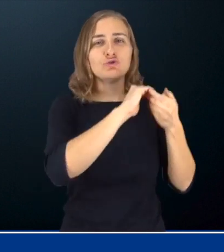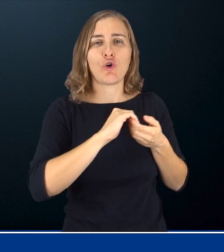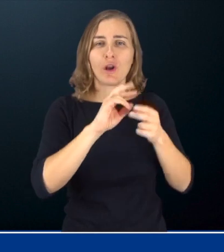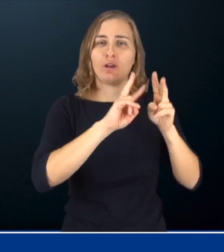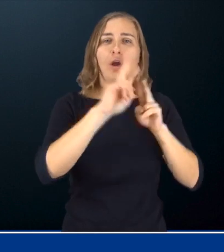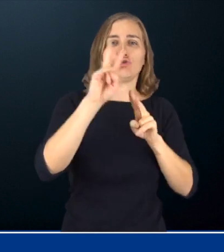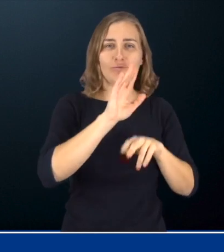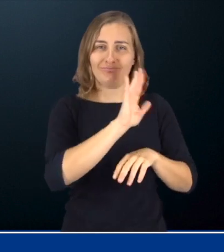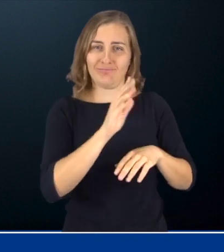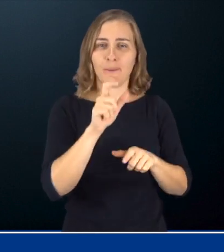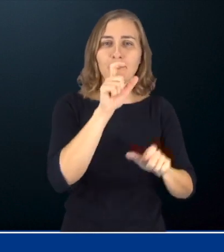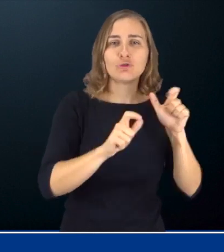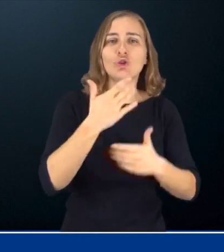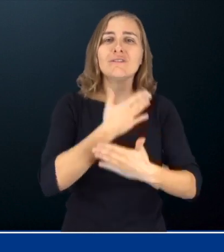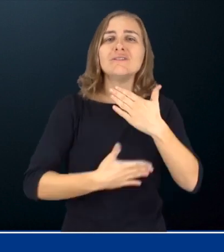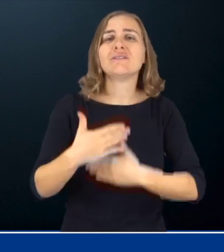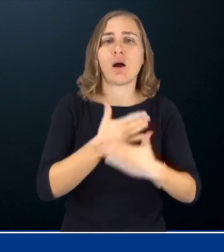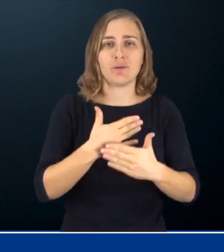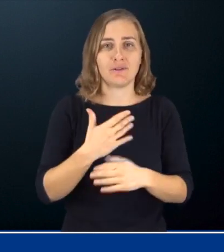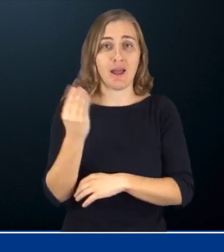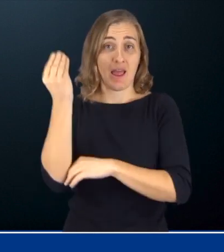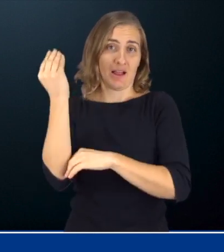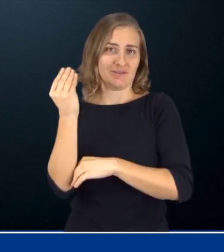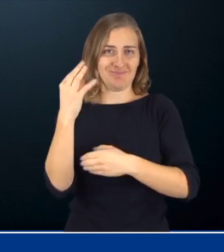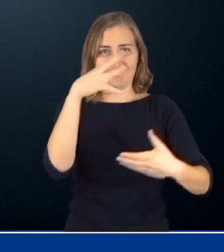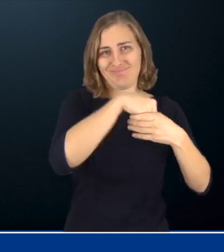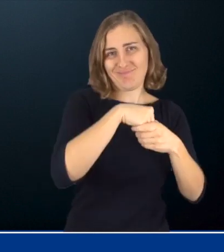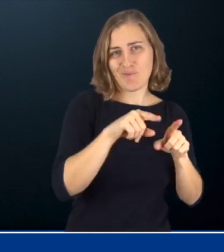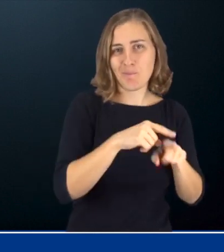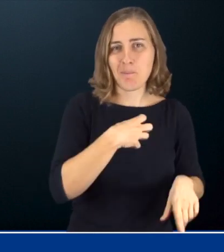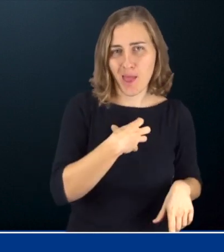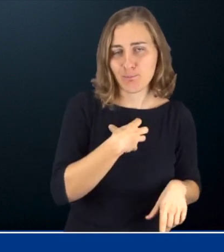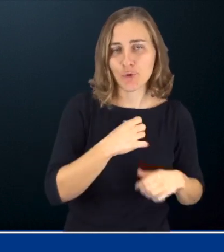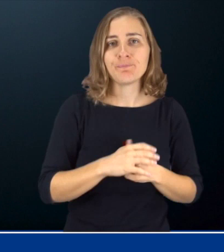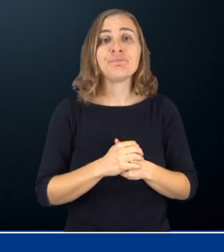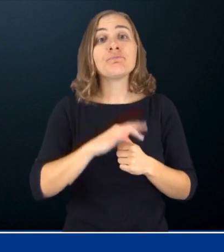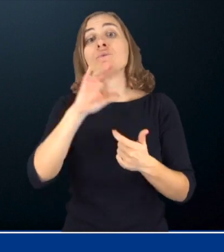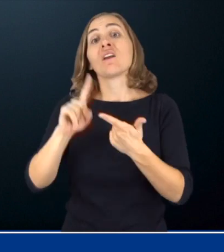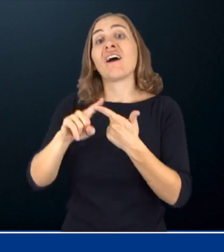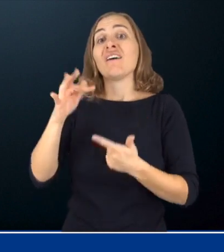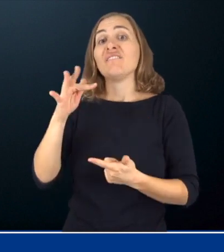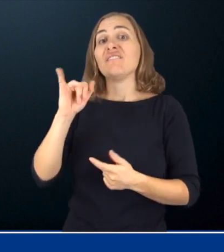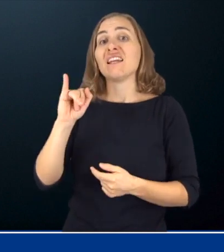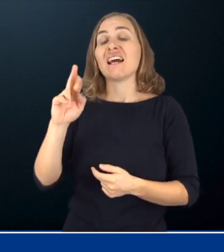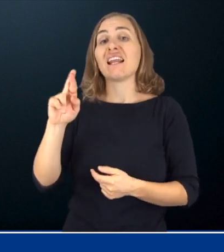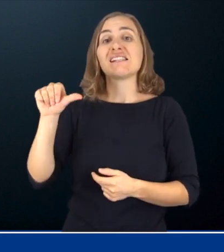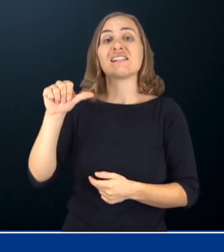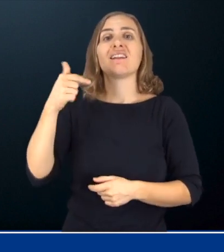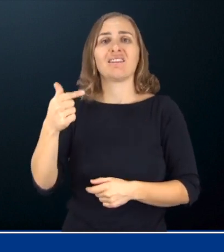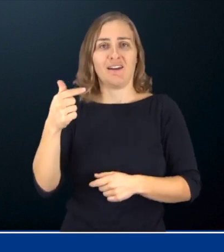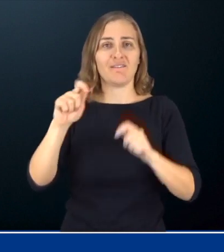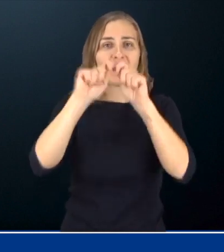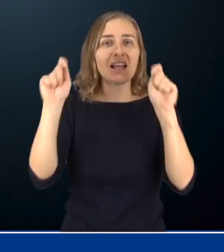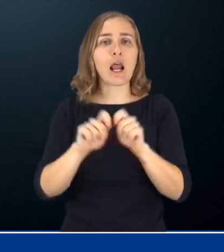La FAND, Federazione tra le Associazioni Nazionali delle Persone con Disabilità di cui l'ENS è membro, e la FIRST,